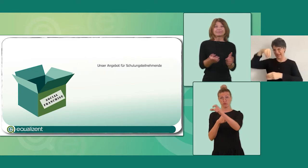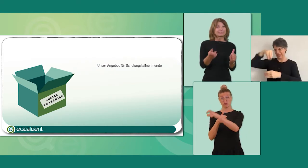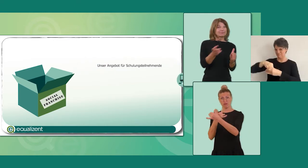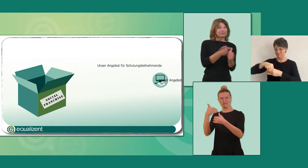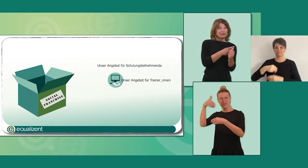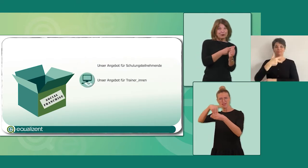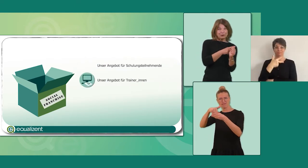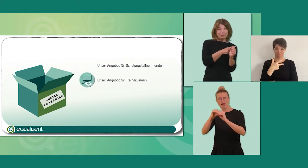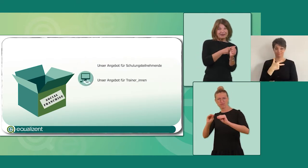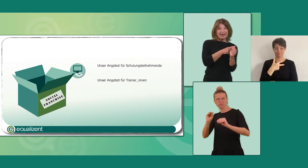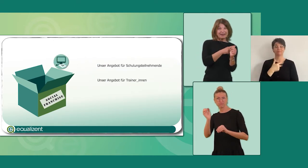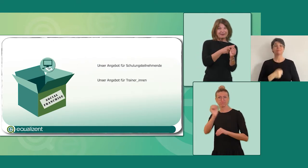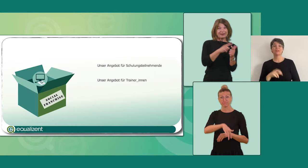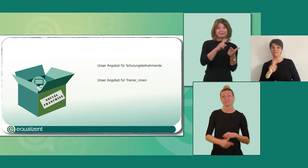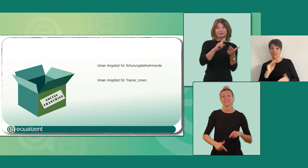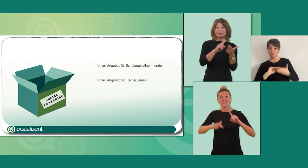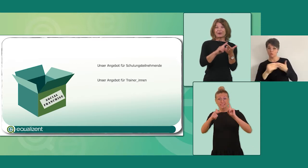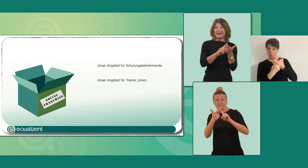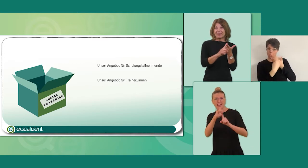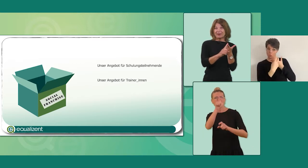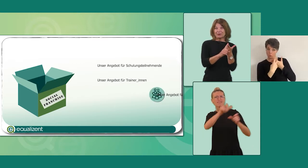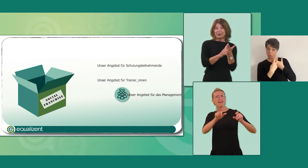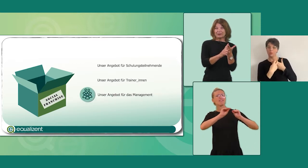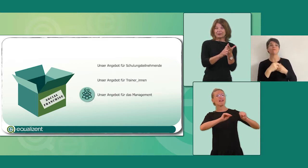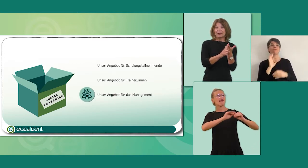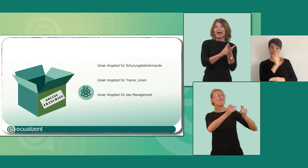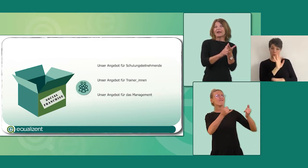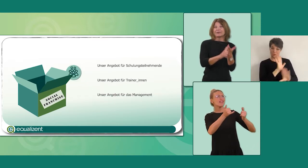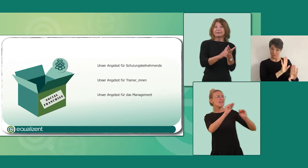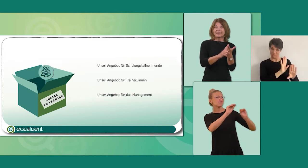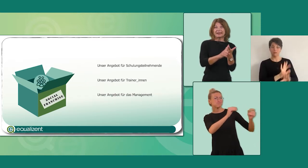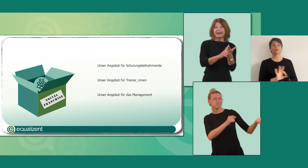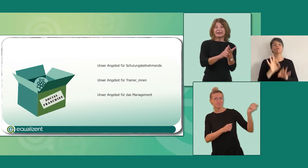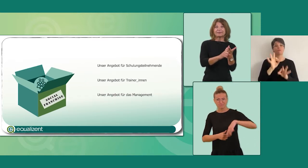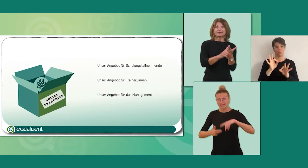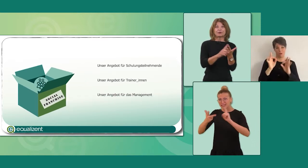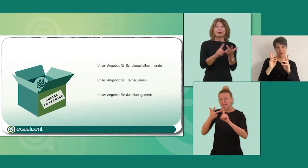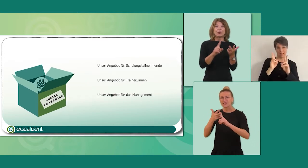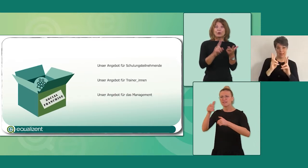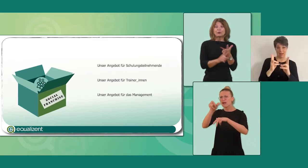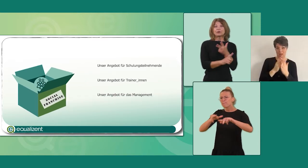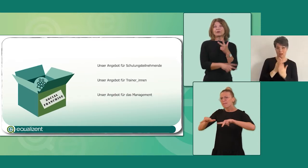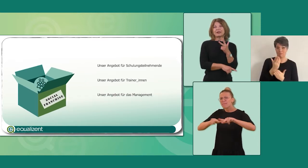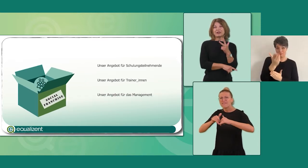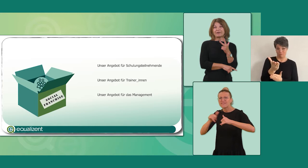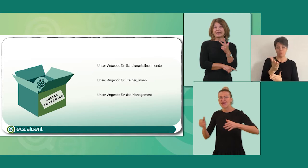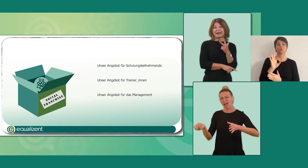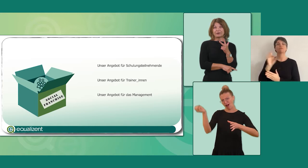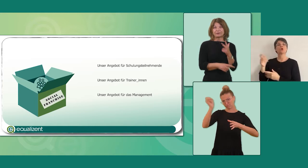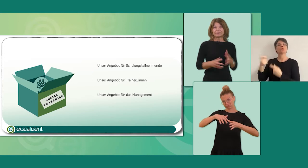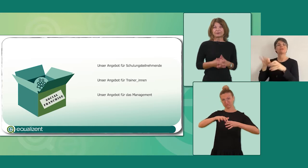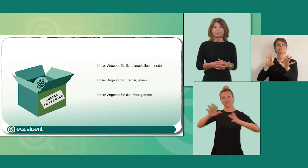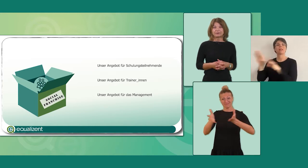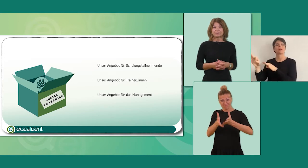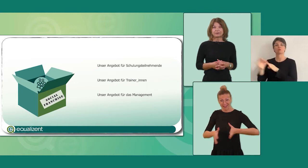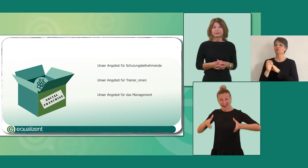Inhalte. Für Schulungsteilnehmende, für Lehrpersonen, also Trainierende, und für die